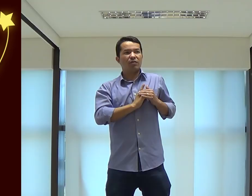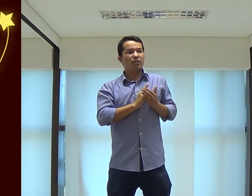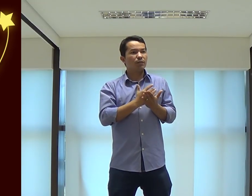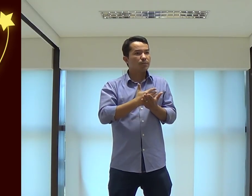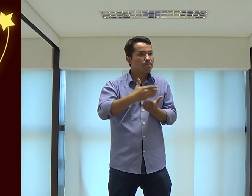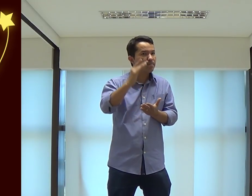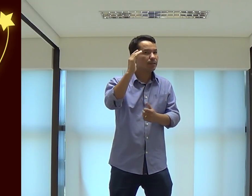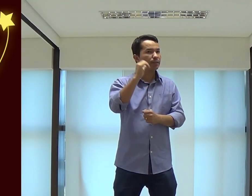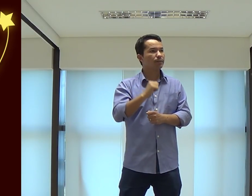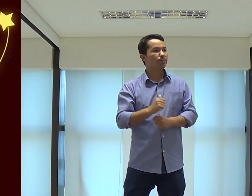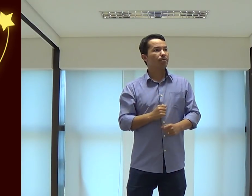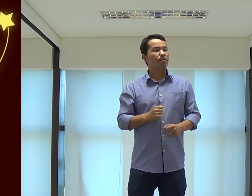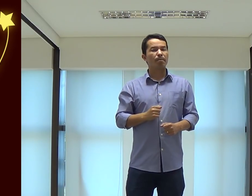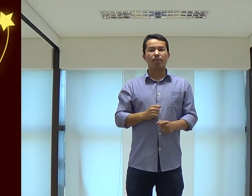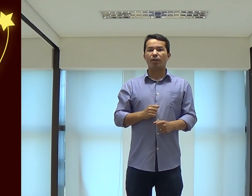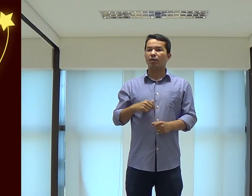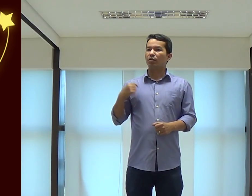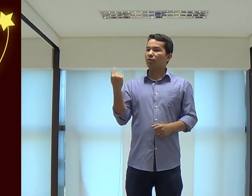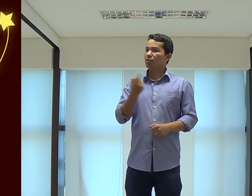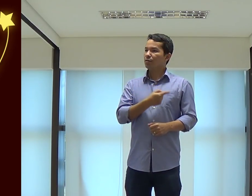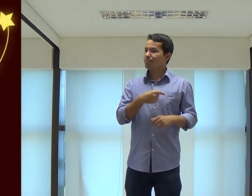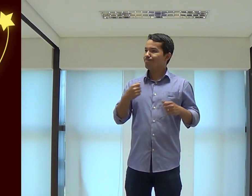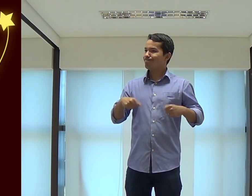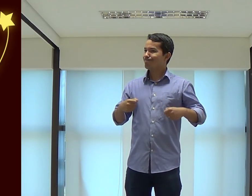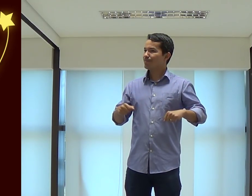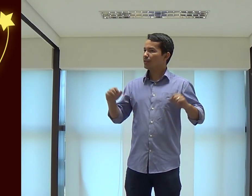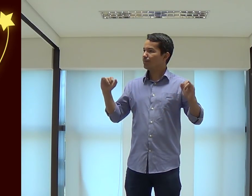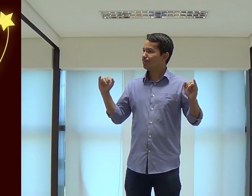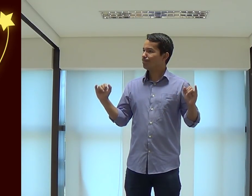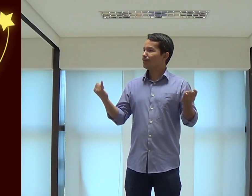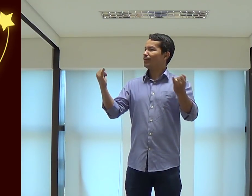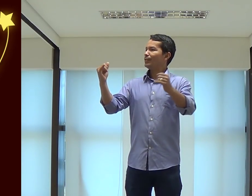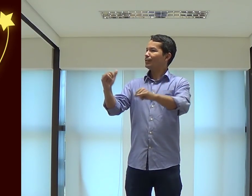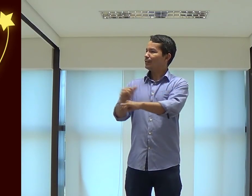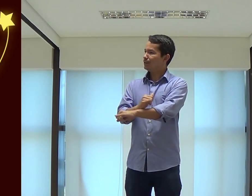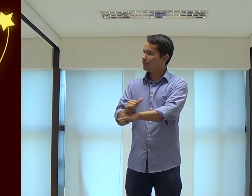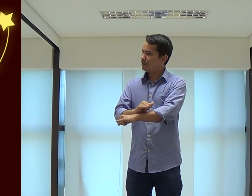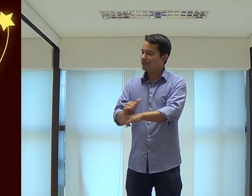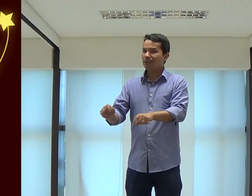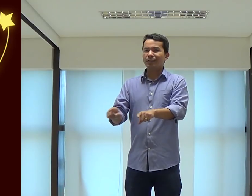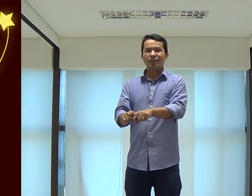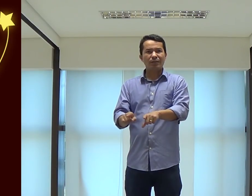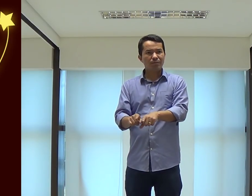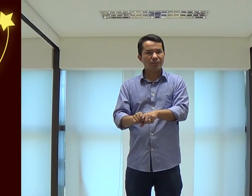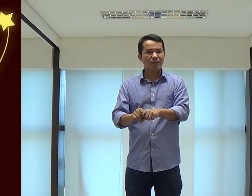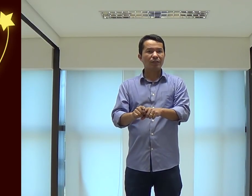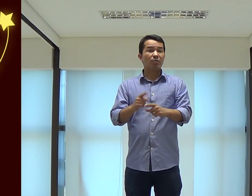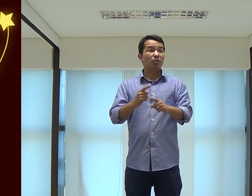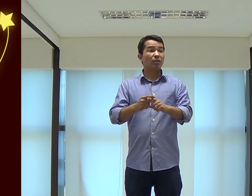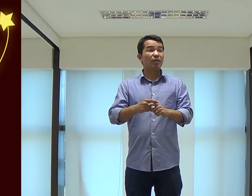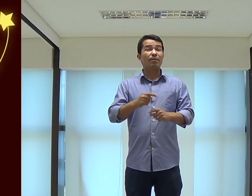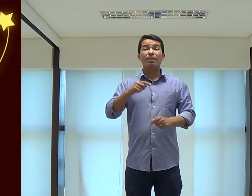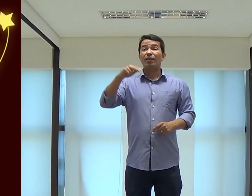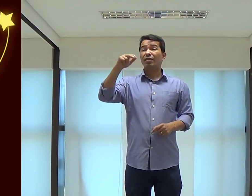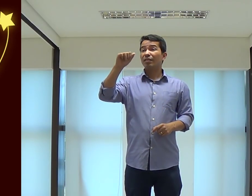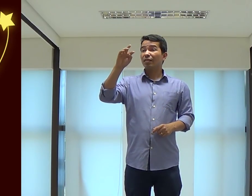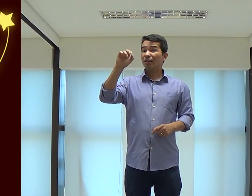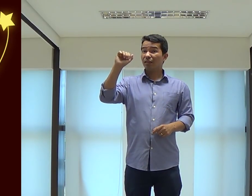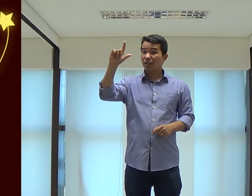lá. E assim começa a história dela. Então a gente precisa disso. Estratégias. Por quê? Porque